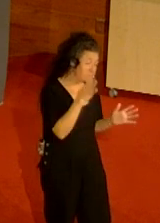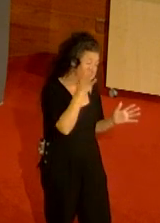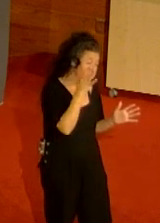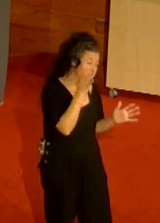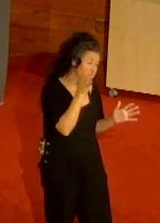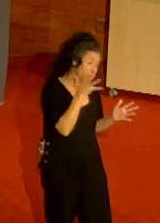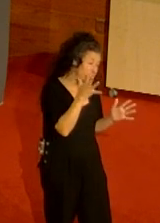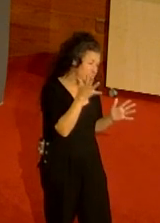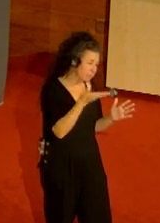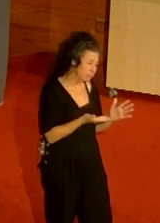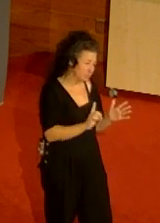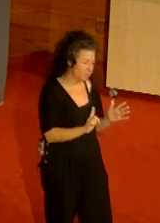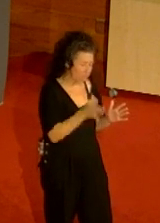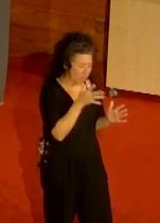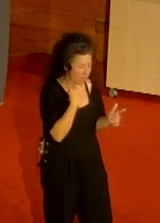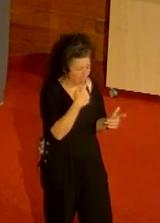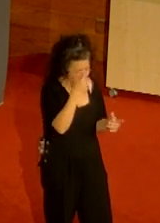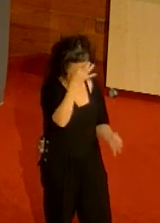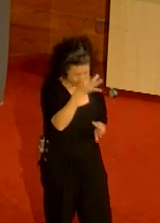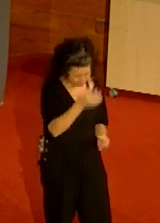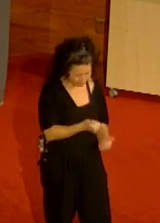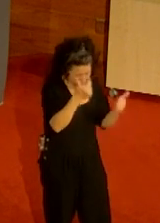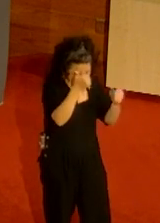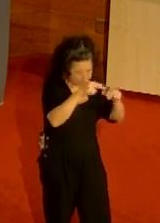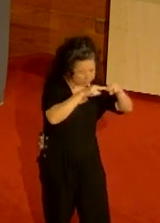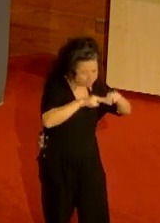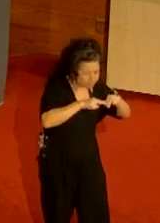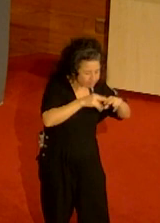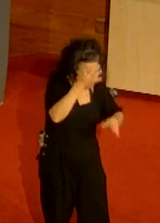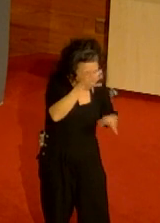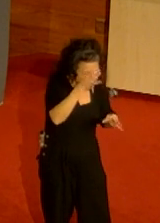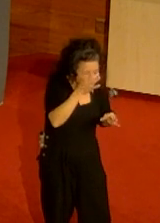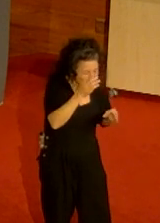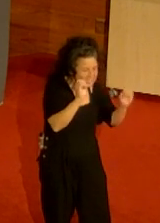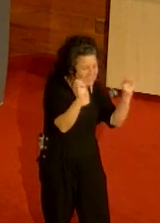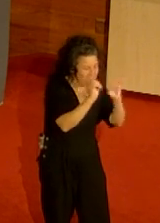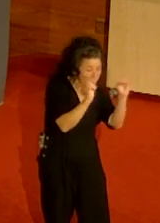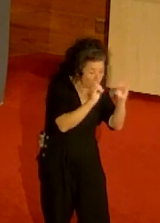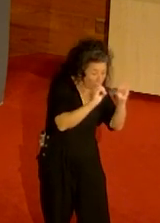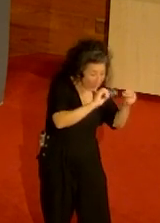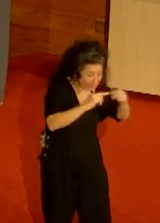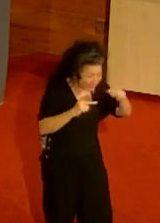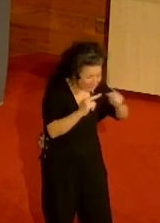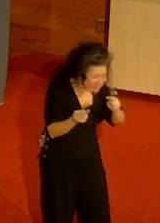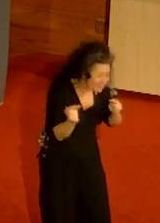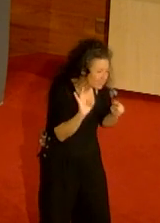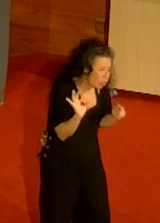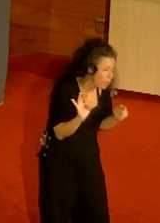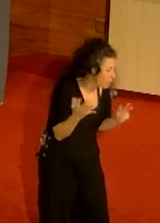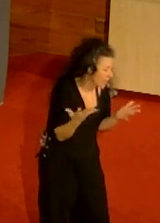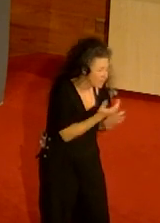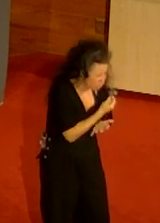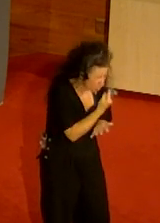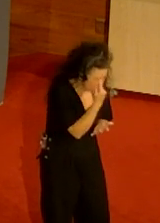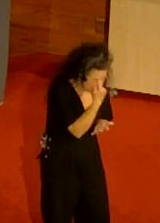tan importante. No, ahora lo miran más ya. Esto ya, no sé si es el Google Translate, pero ya tienen a todos,